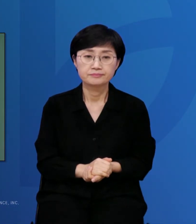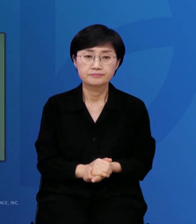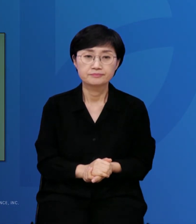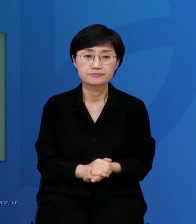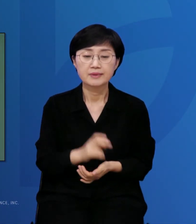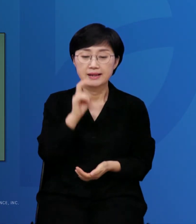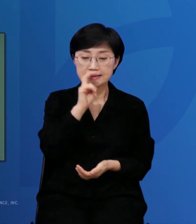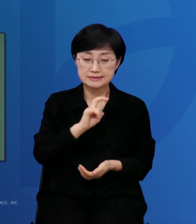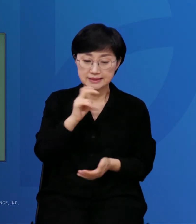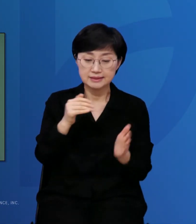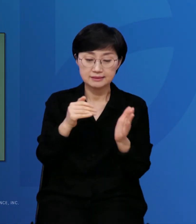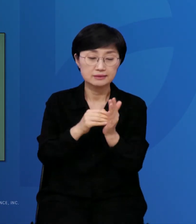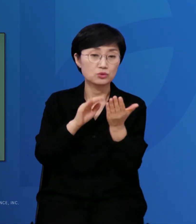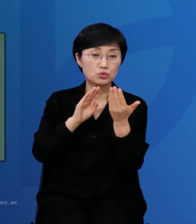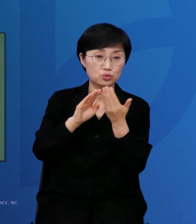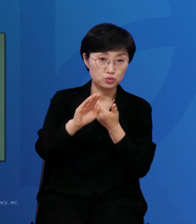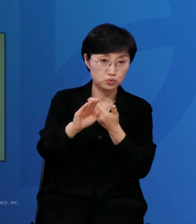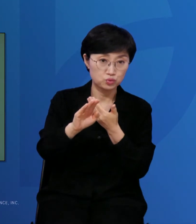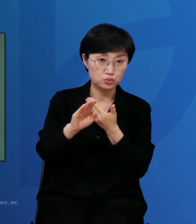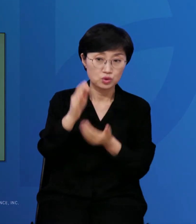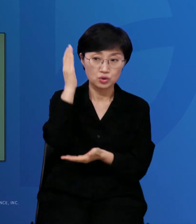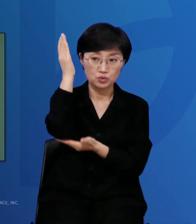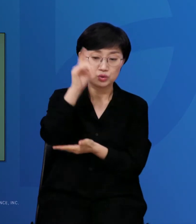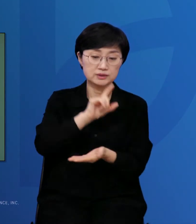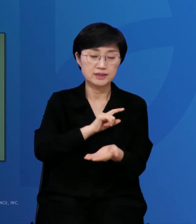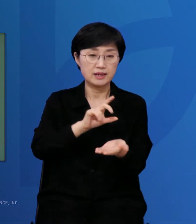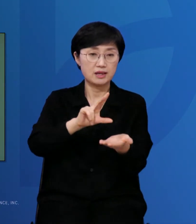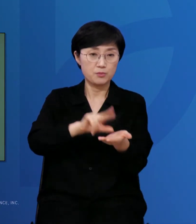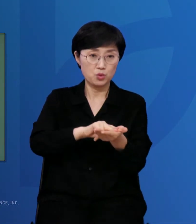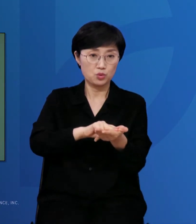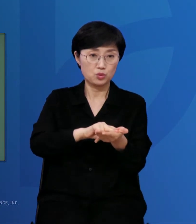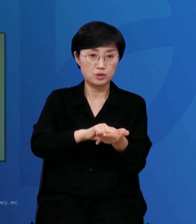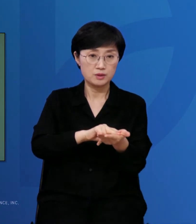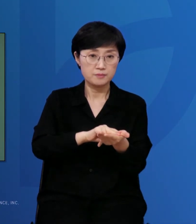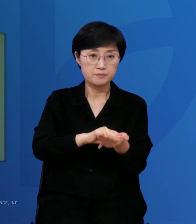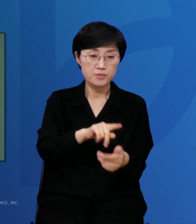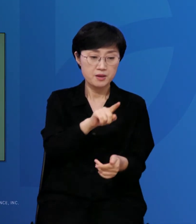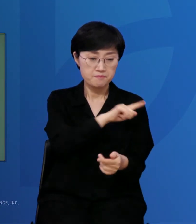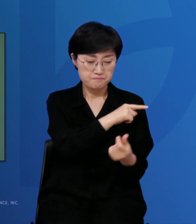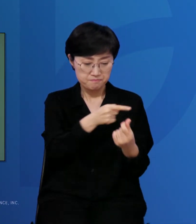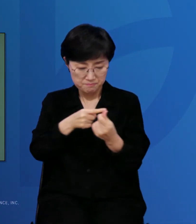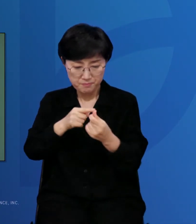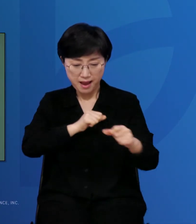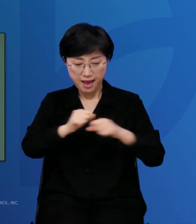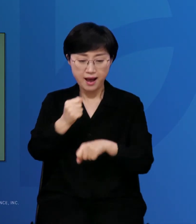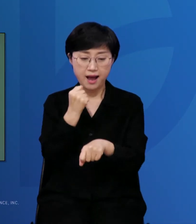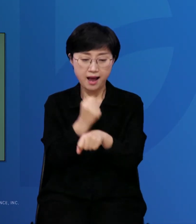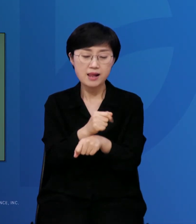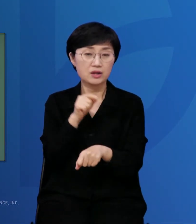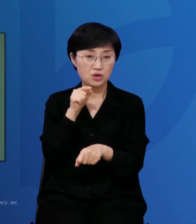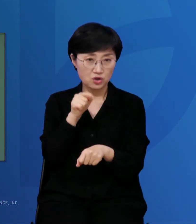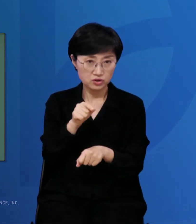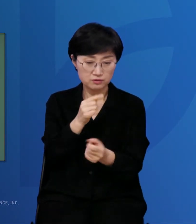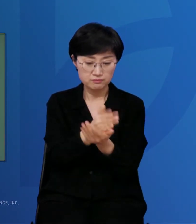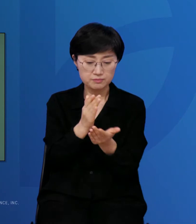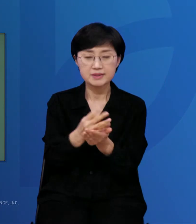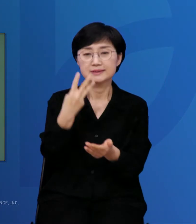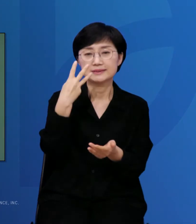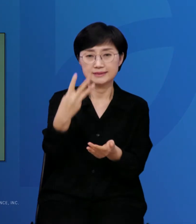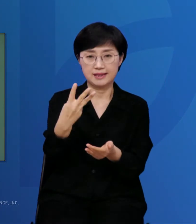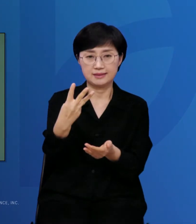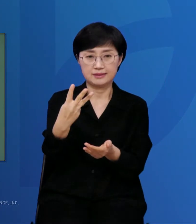렘넌트 찬양대에서 하나님께 찬양 드리신 후에 먼저 할 것 세 가지라는 제목으로 당회장 목사님 유광수 목사님 말씀